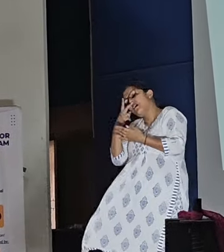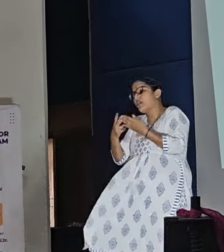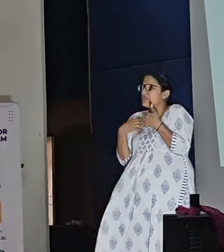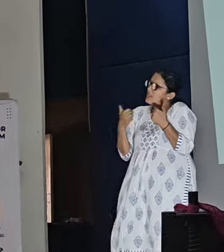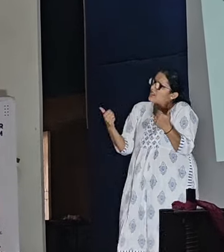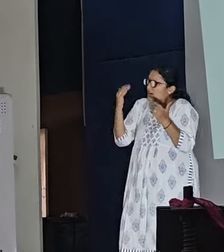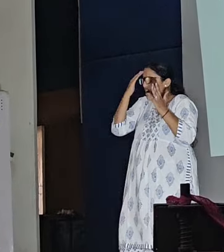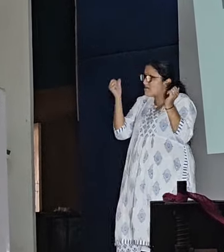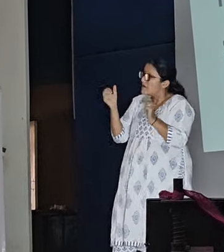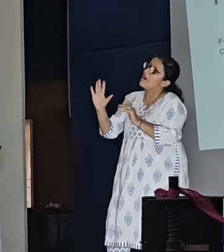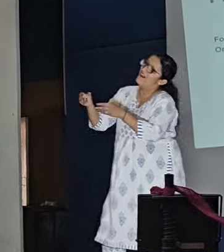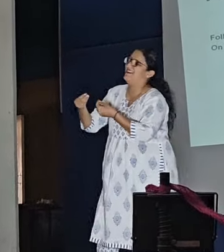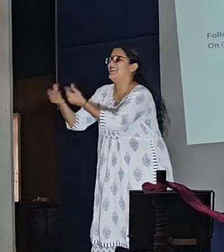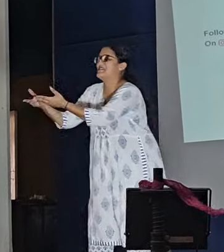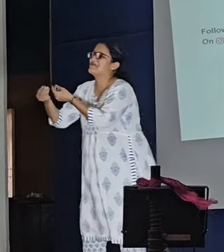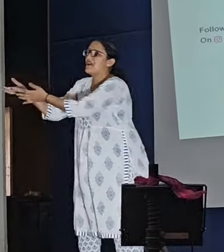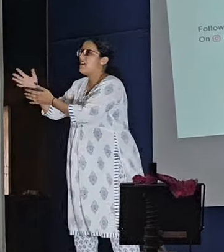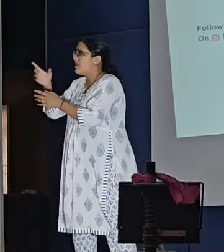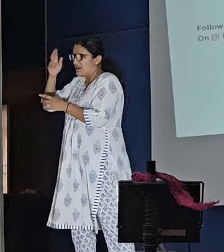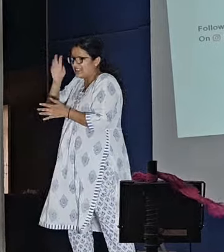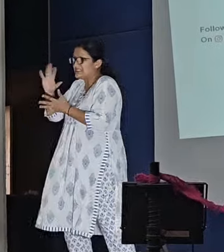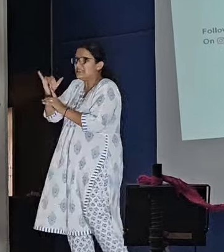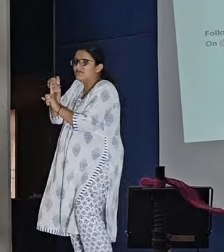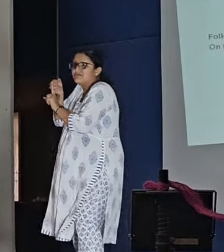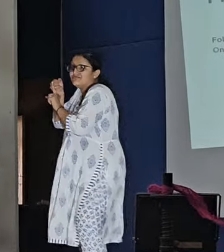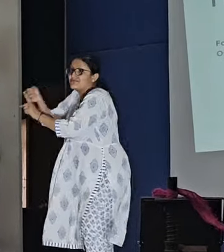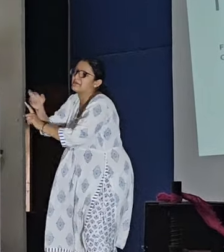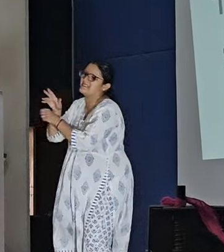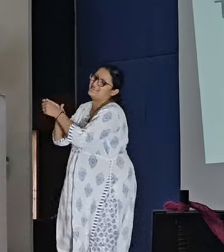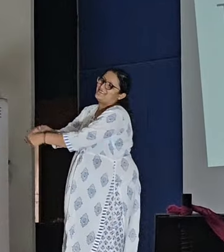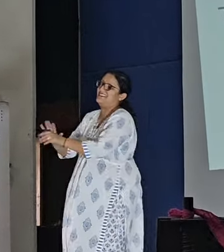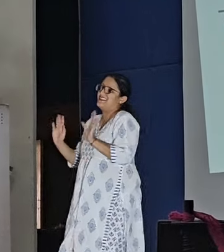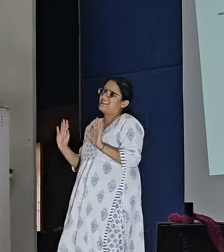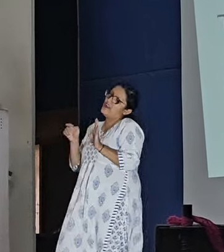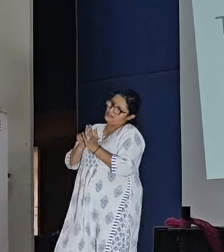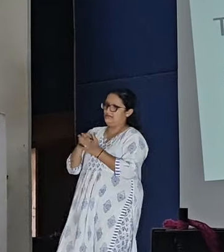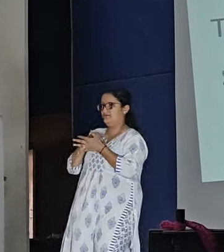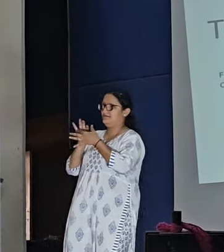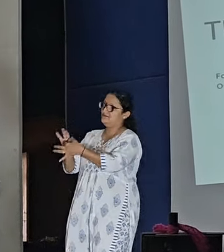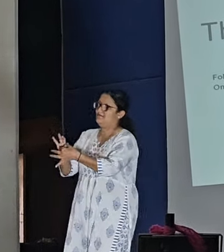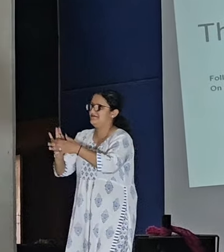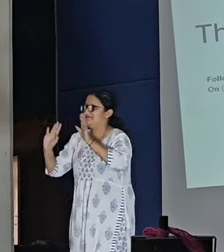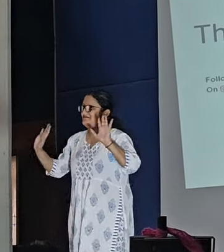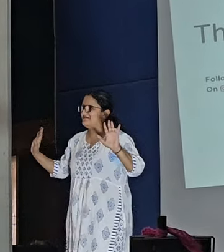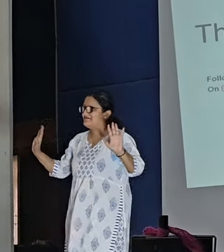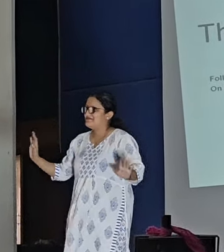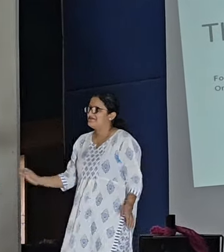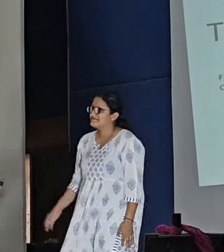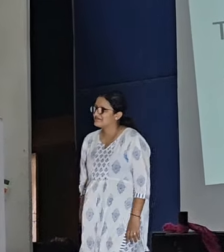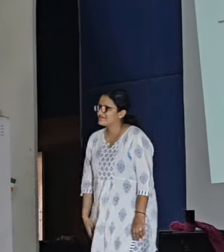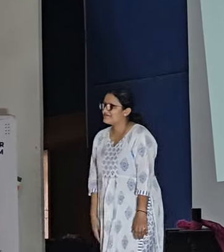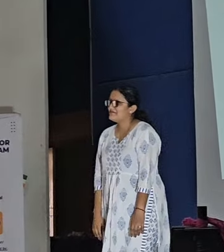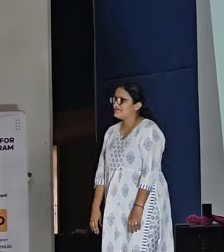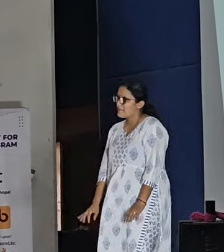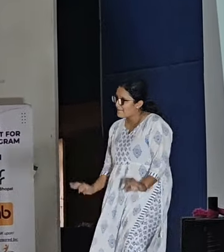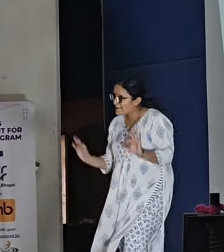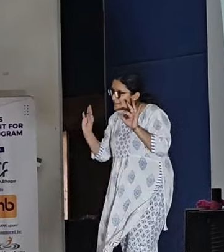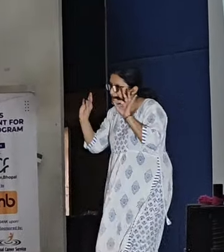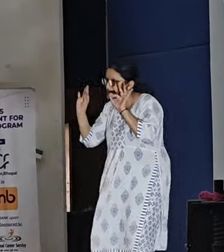किसी को स्पॉट में दिखता है, किसी को डार्क दिखता है, किसी को लाइट दिखता है, तो मतलब ऐसा है कि किसी को हमें ऐसे डोमिनेट नहीं करना चाहिए किसी भी